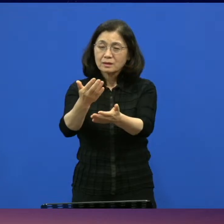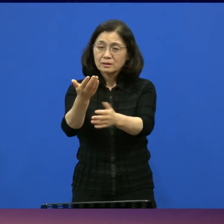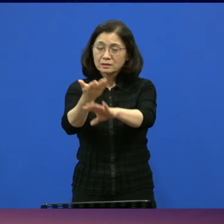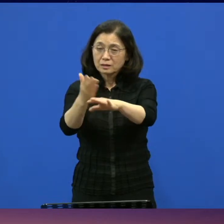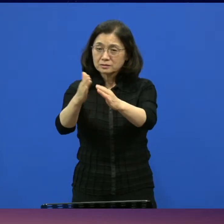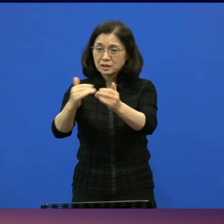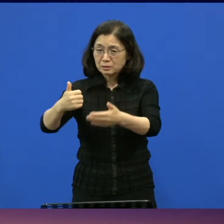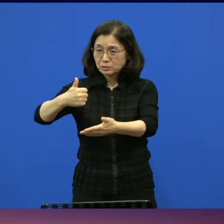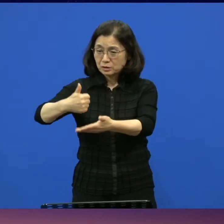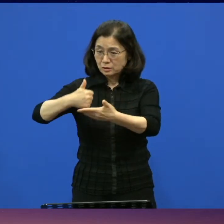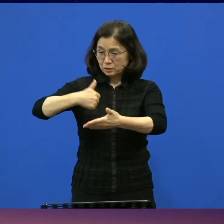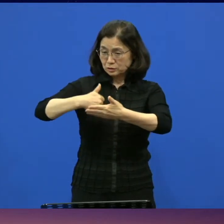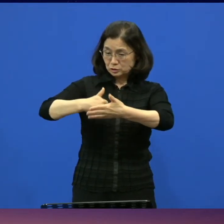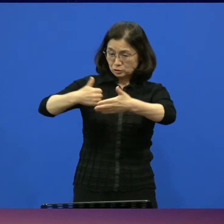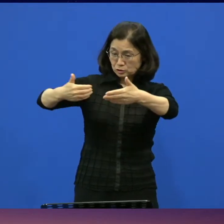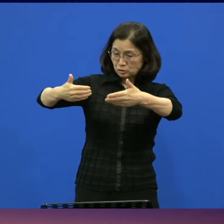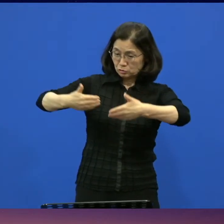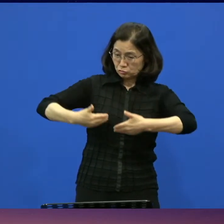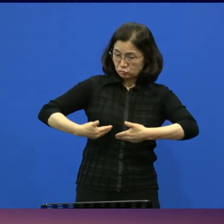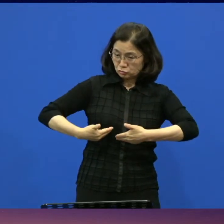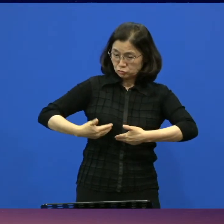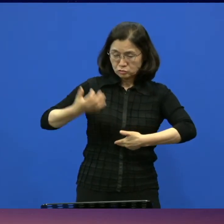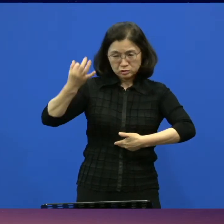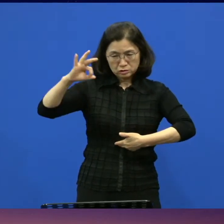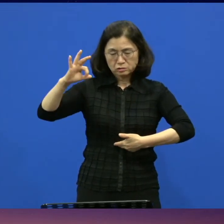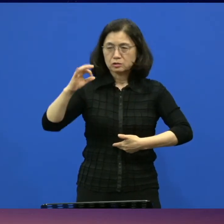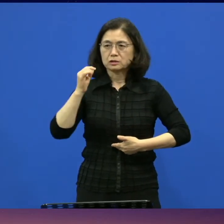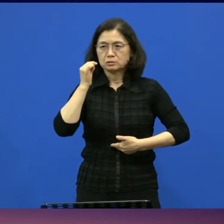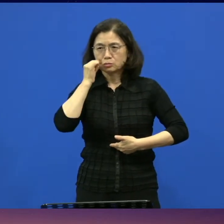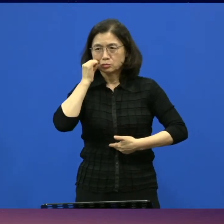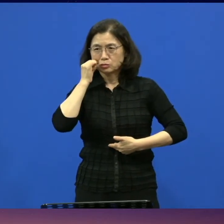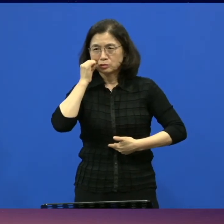인정해주고 다른 사람이 나를 축복해줘도 그걸 못 받아들이는 거예요.